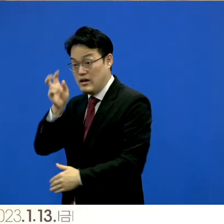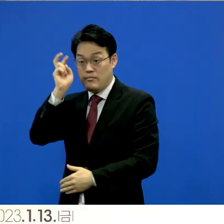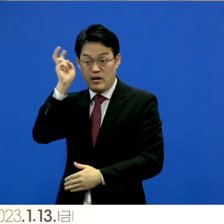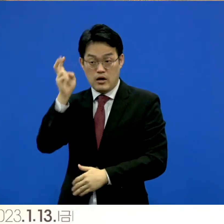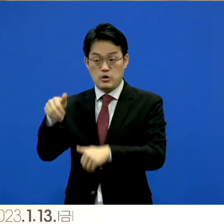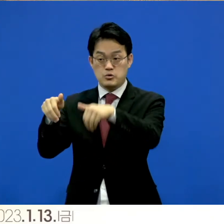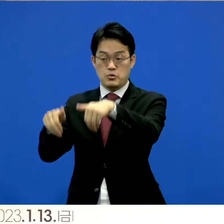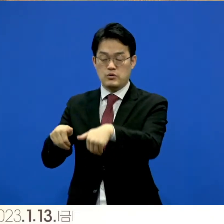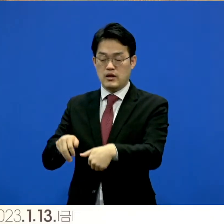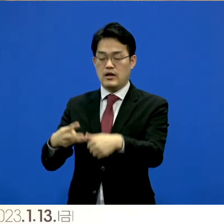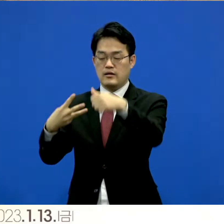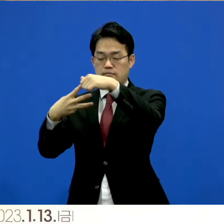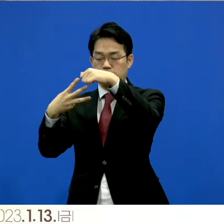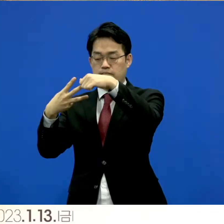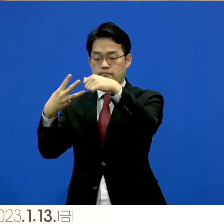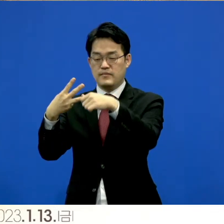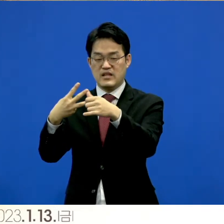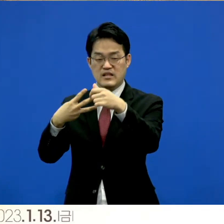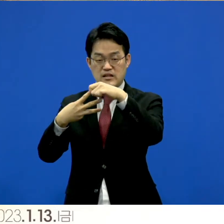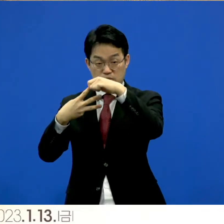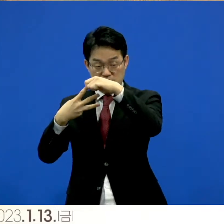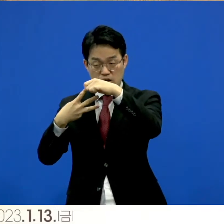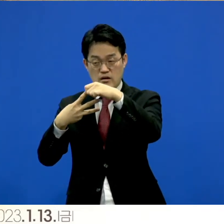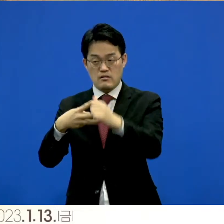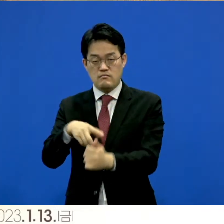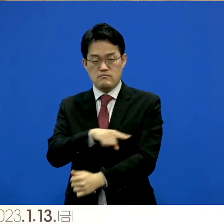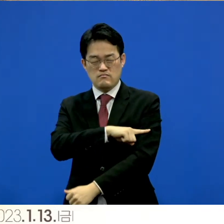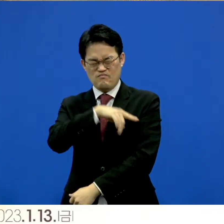제일 좋은 옷을 입혀라.